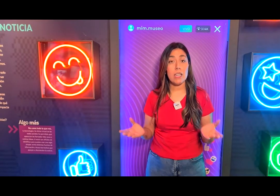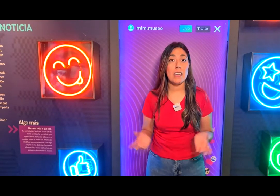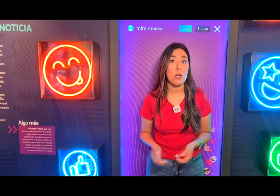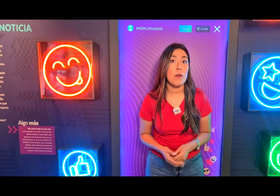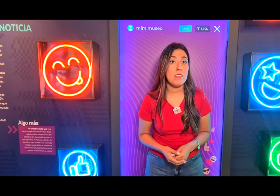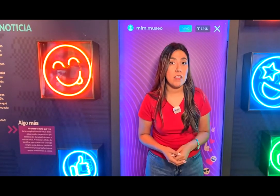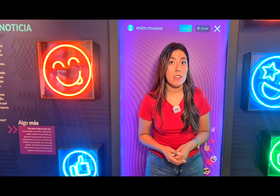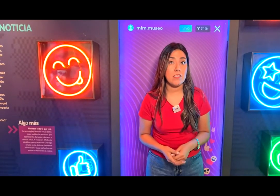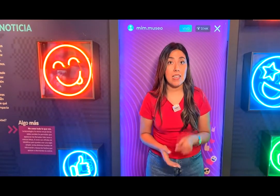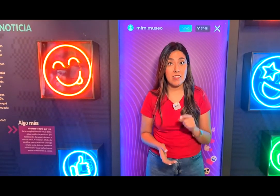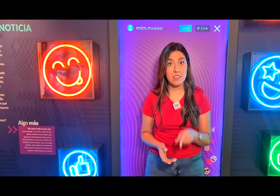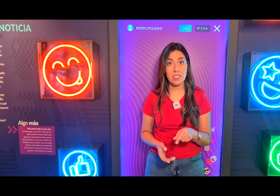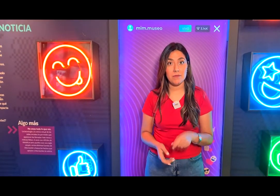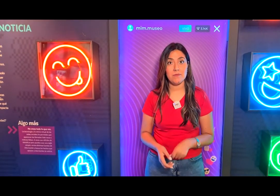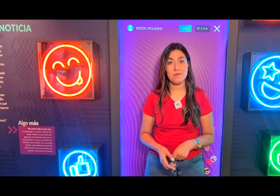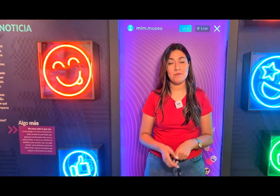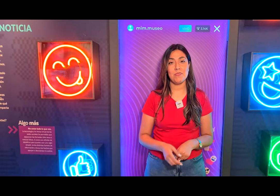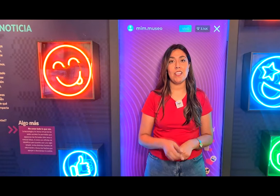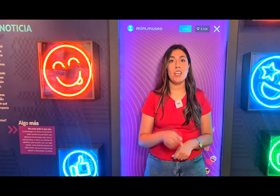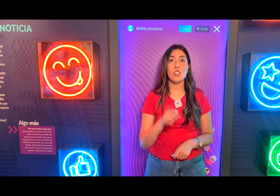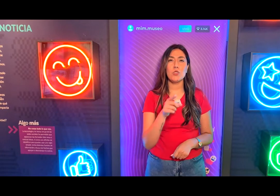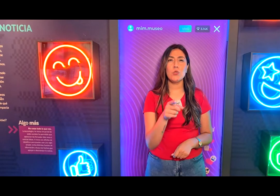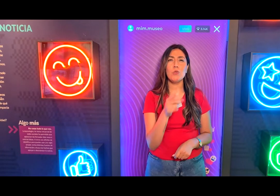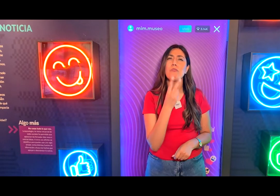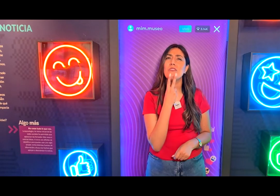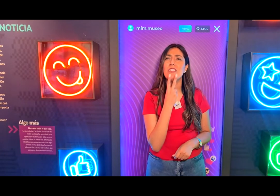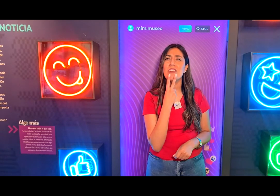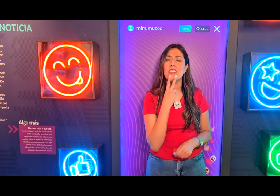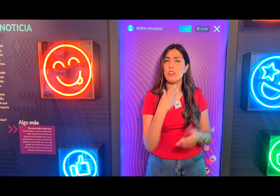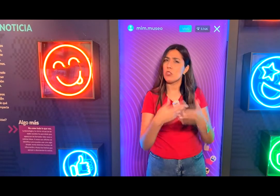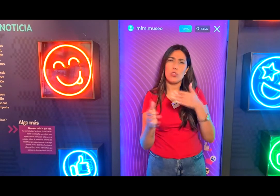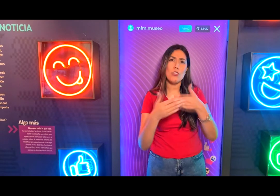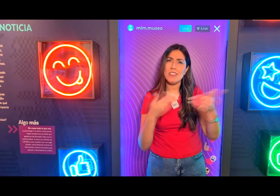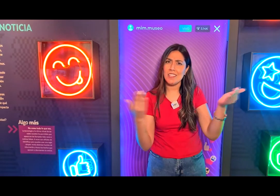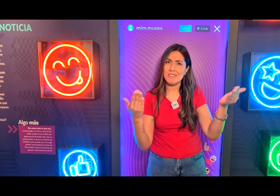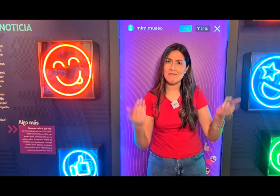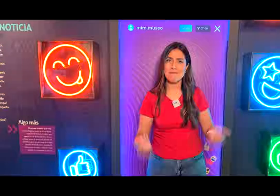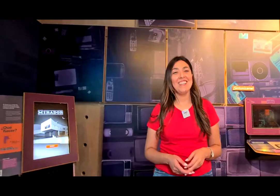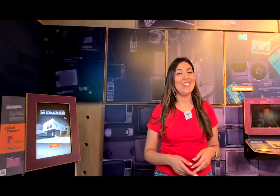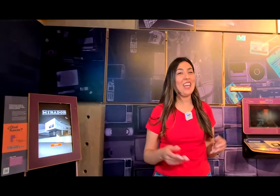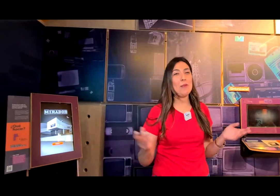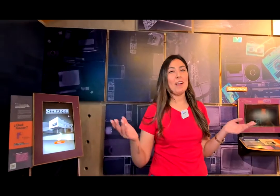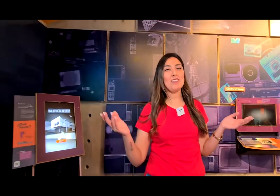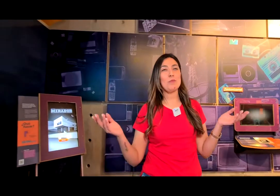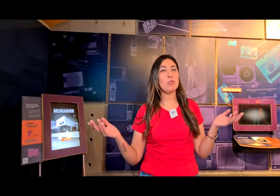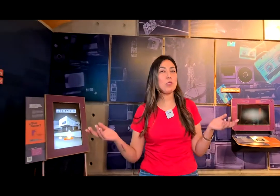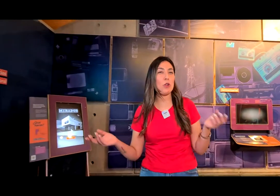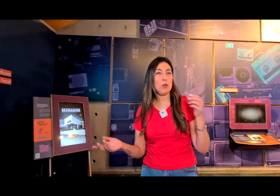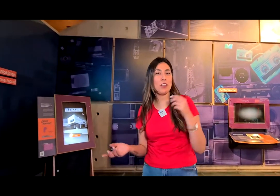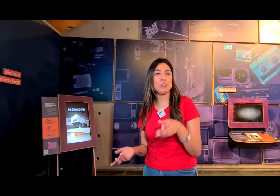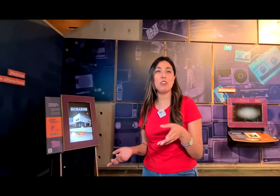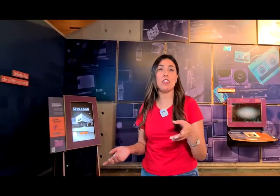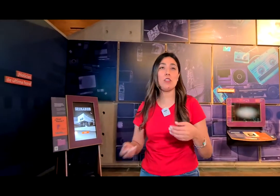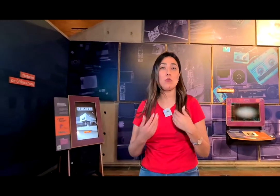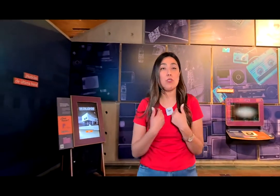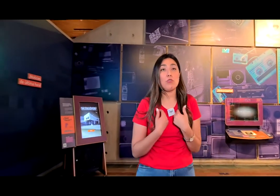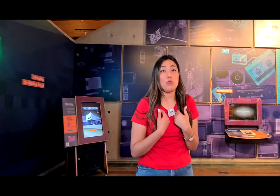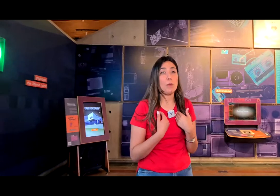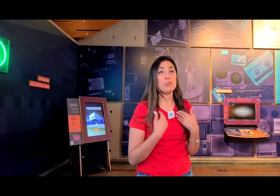en lengua de señas es así. ¿Tú vivir dónde? Y además, muchos de los conectores que nosotros usamos